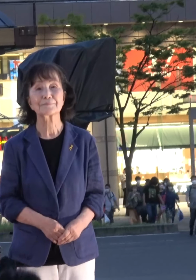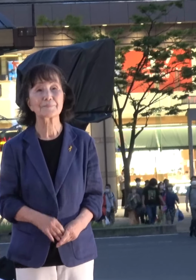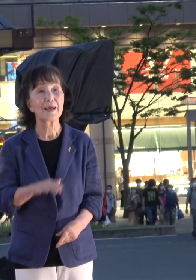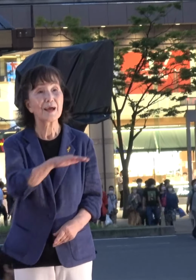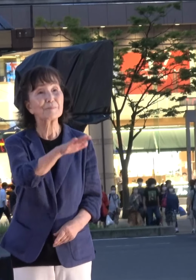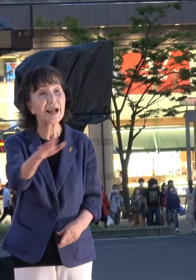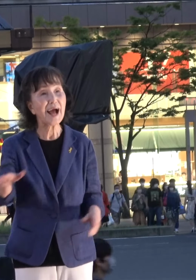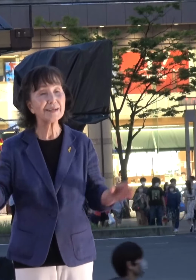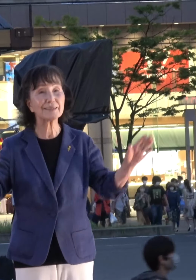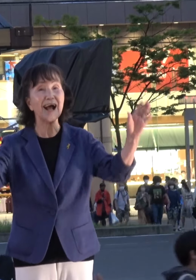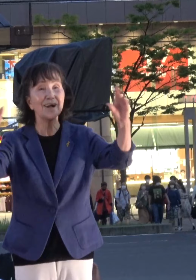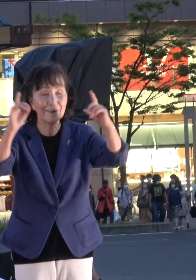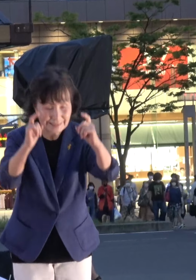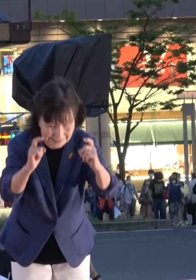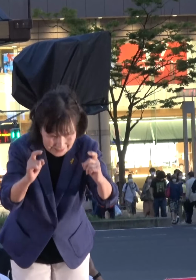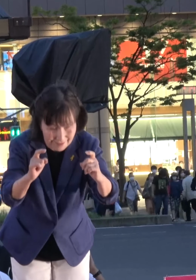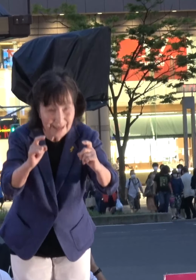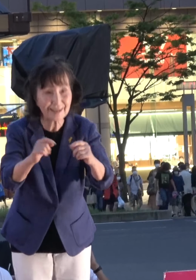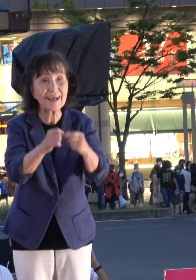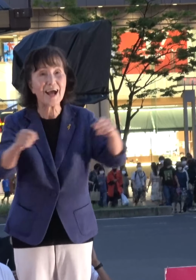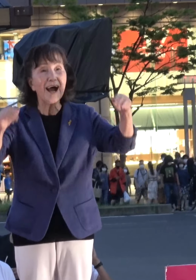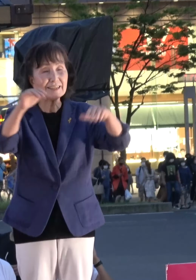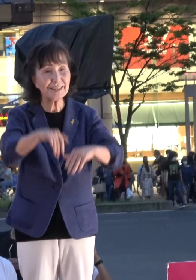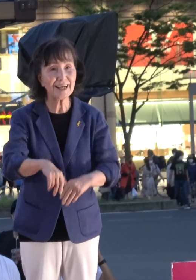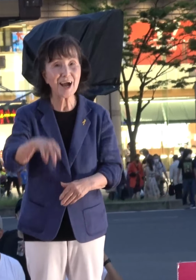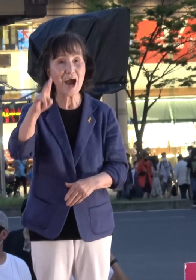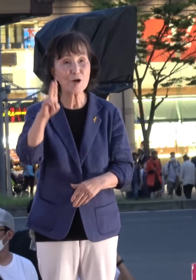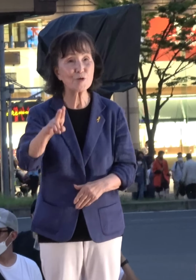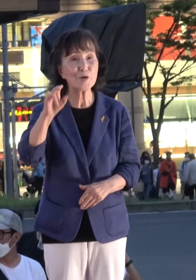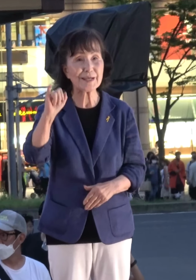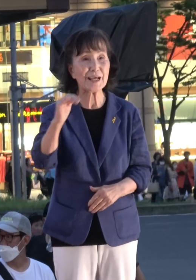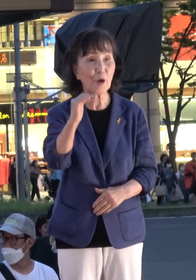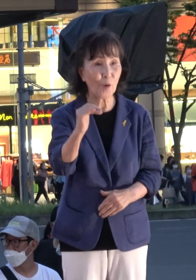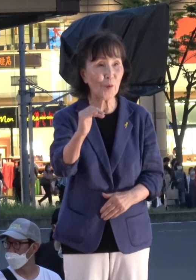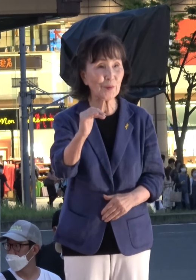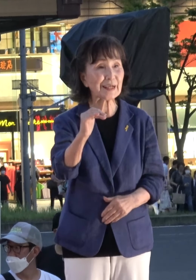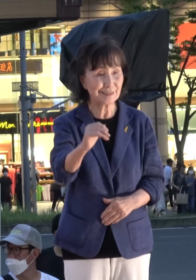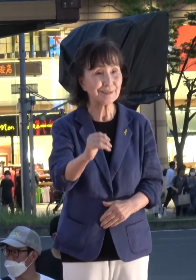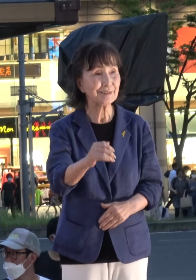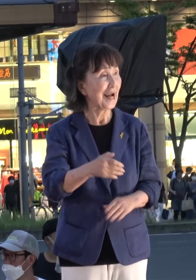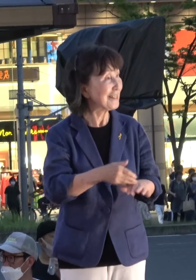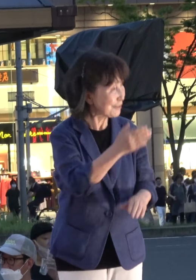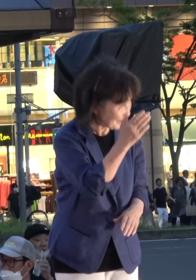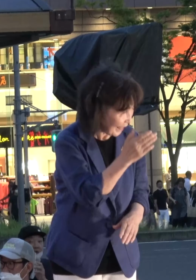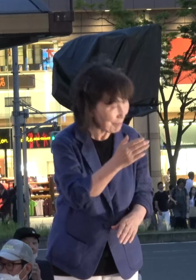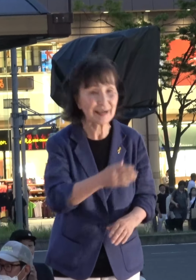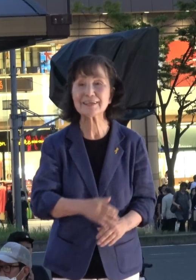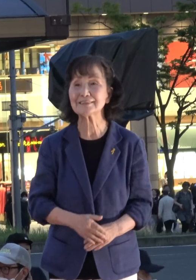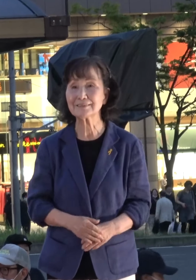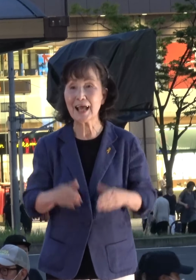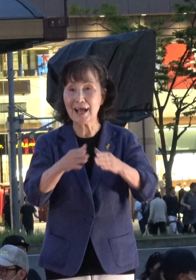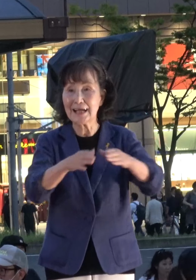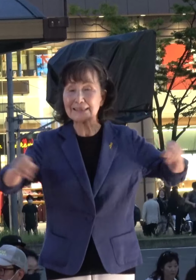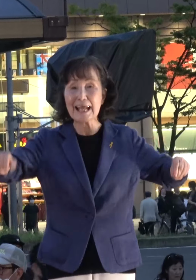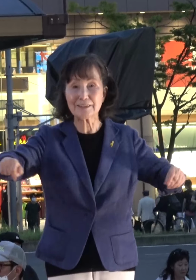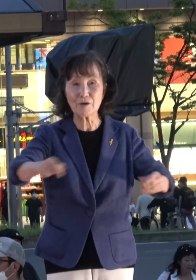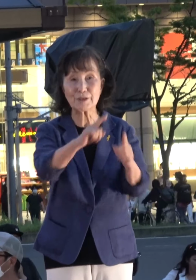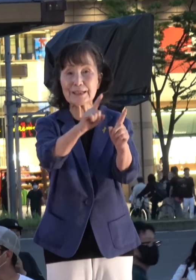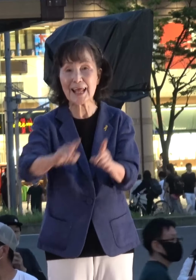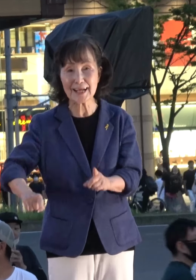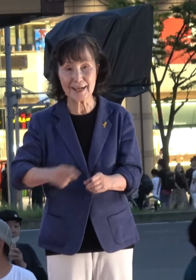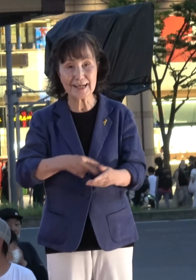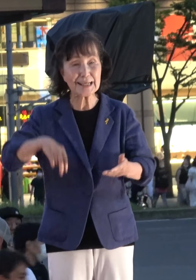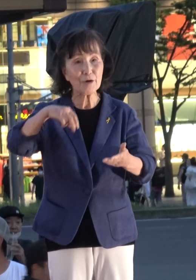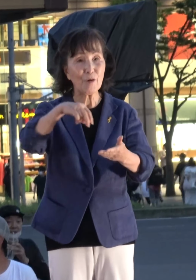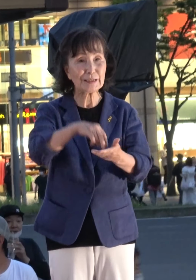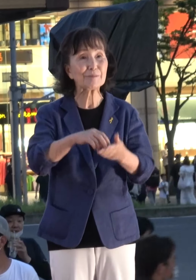皆さんこんにちは、長谷川ウィコです。ありがとうございます。全国比例から立候補